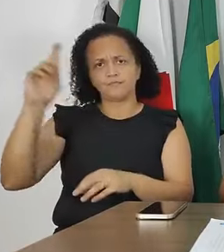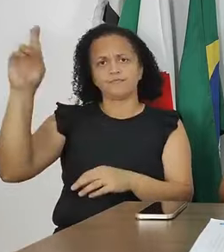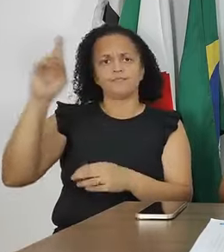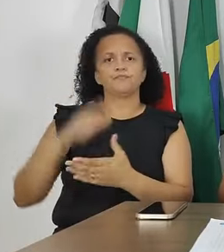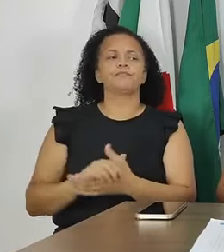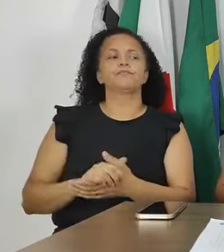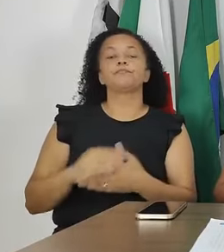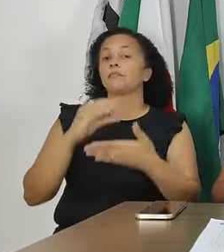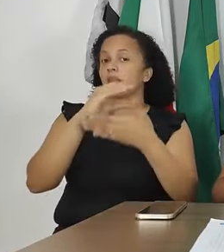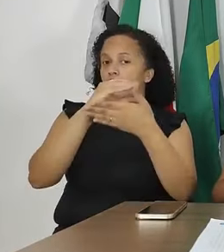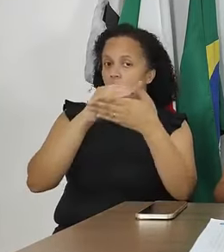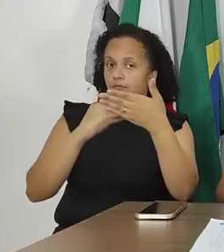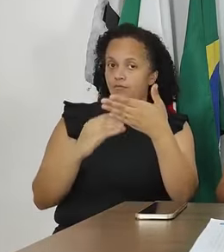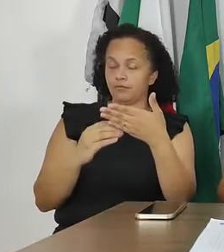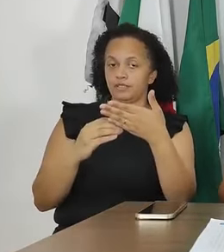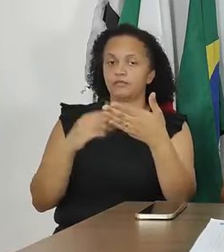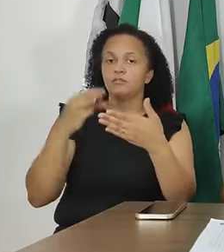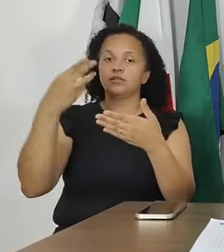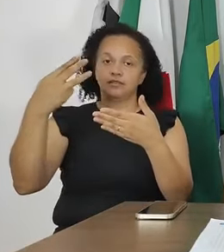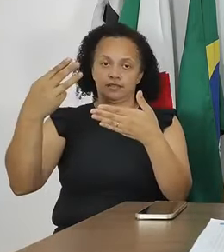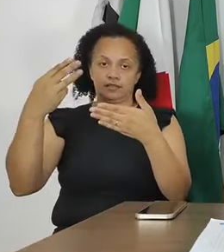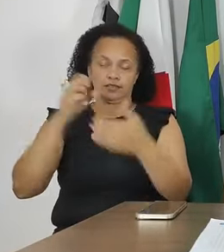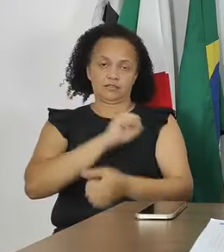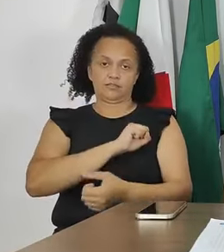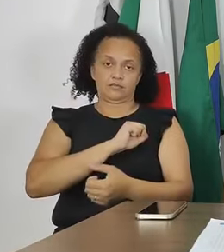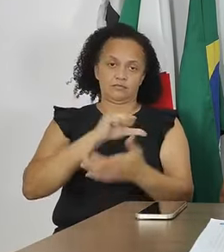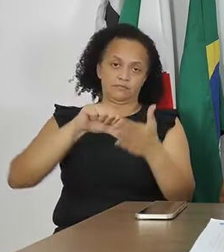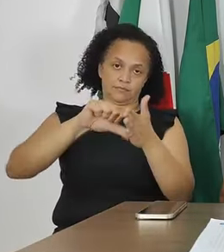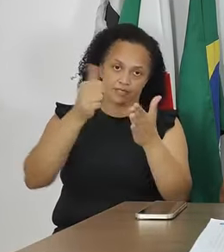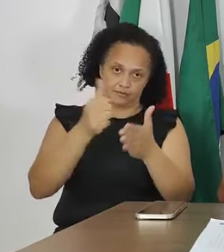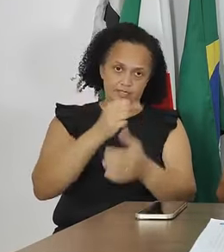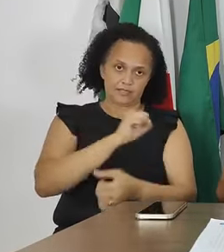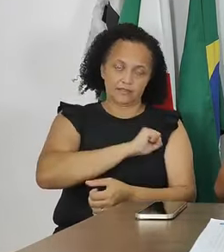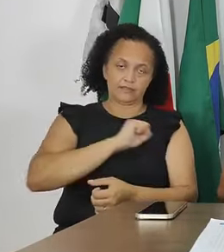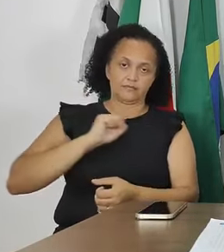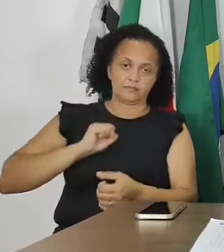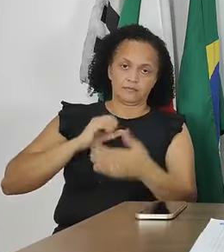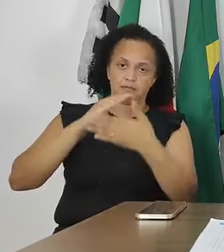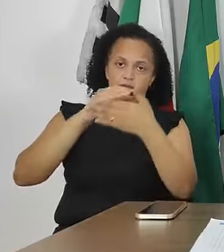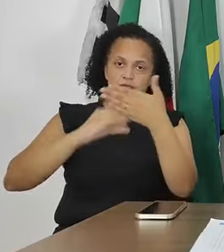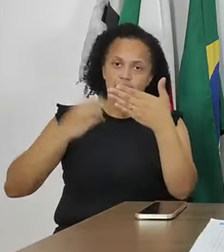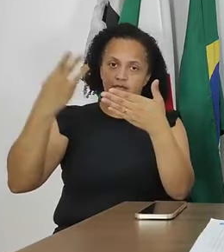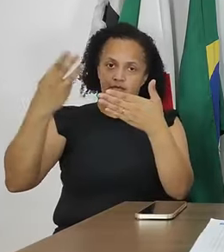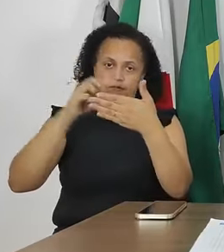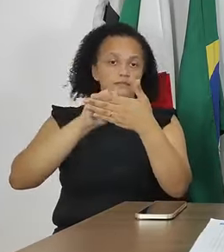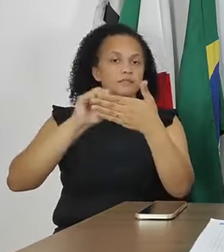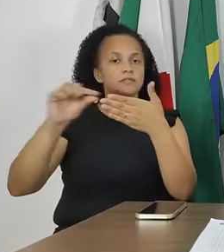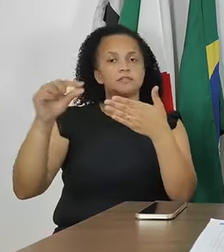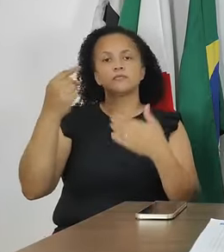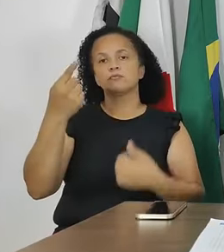Samuel, capítulo 3, versículo 1. E diz assim: